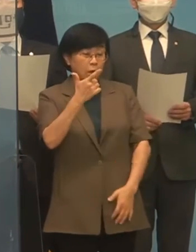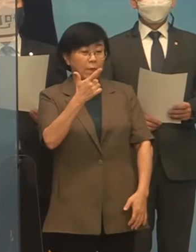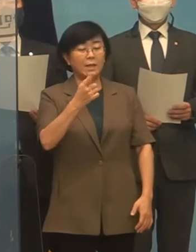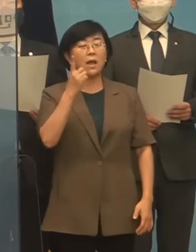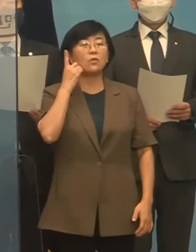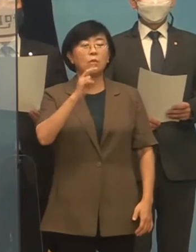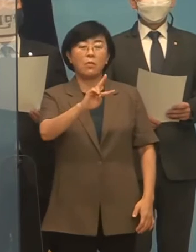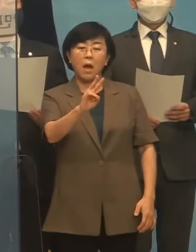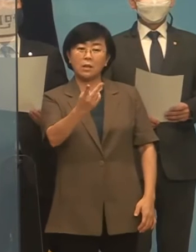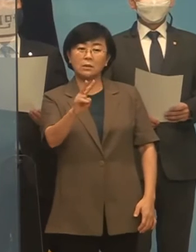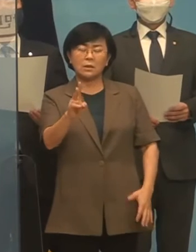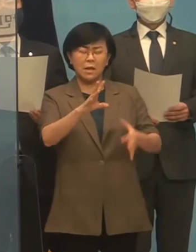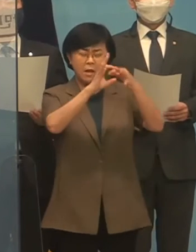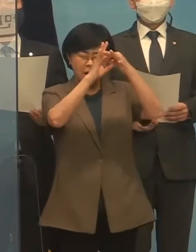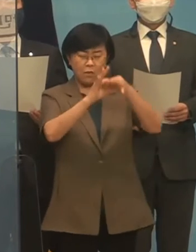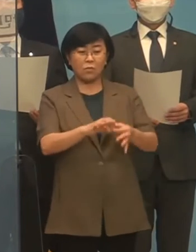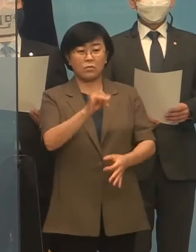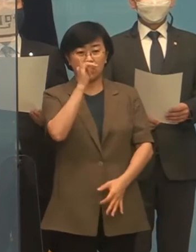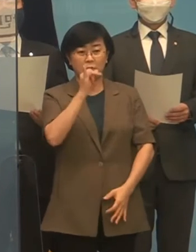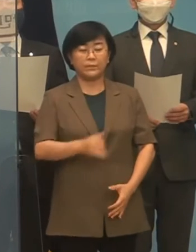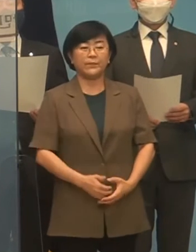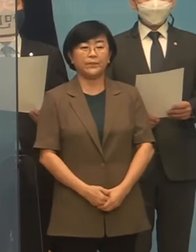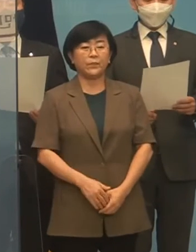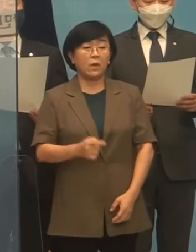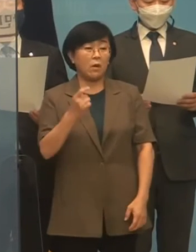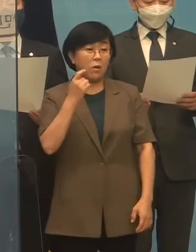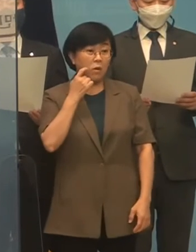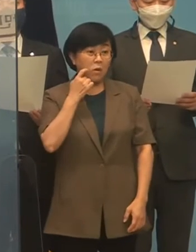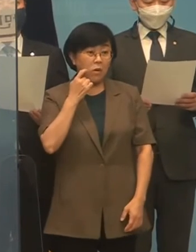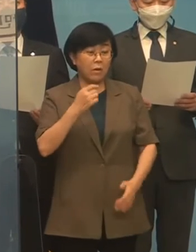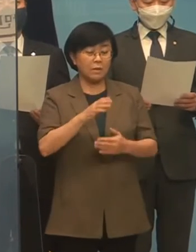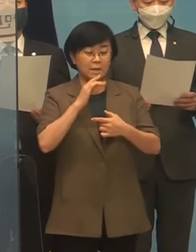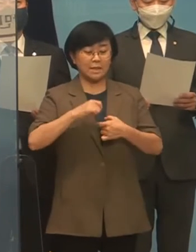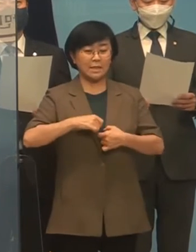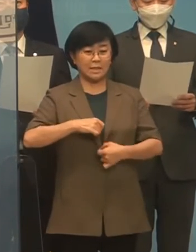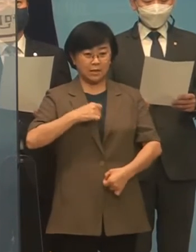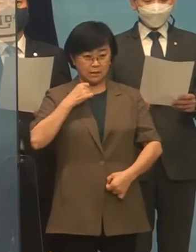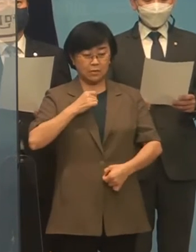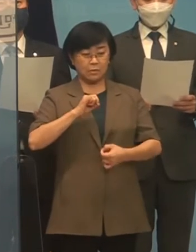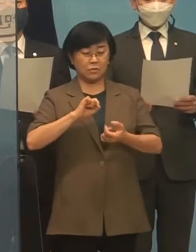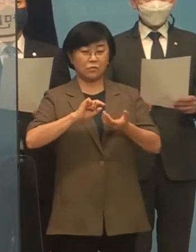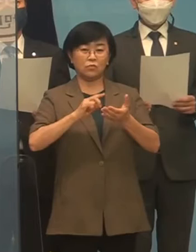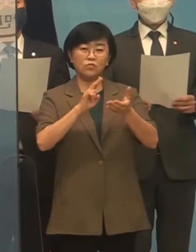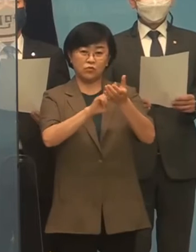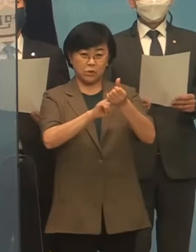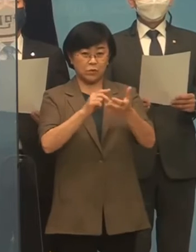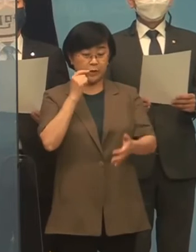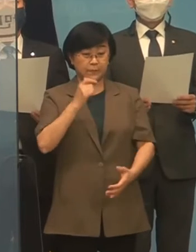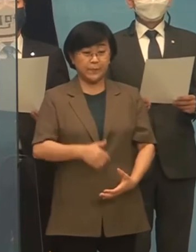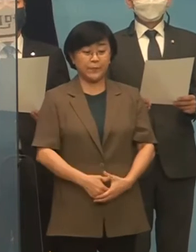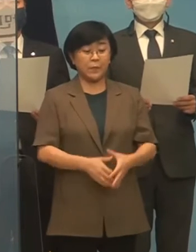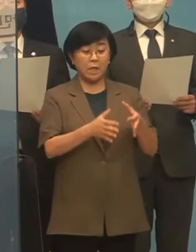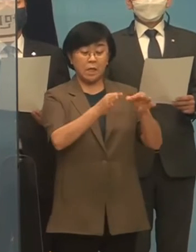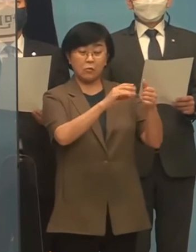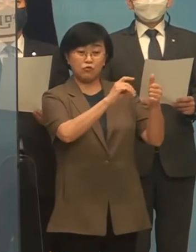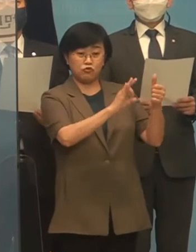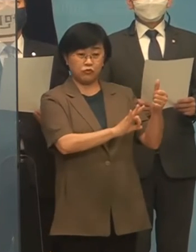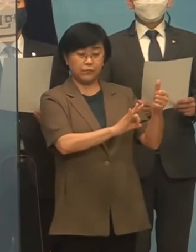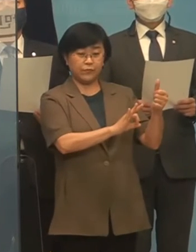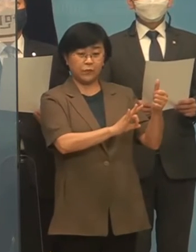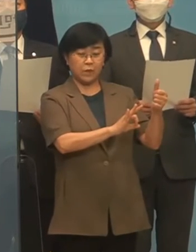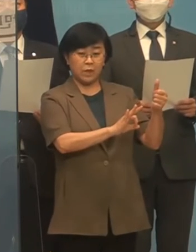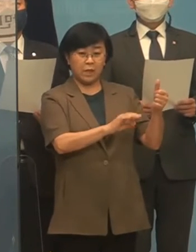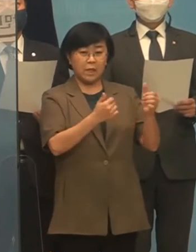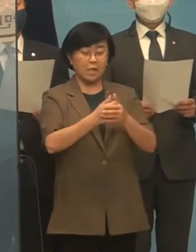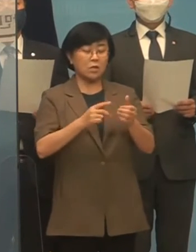바꾼다. 끝이 없습니다. 그러나 거짓으로 진실을 밝힐 수는 없었습니다. 김웅 의원과 제보자